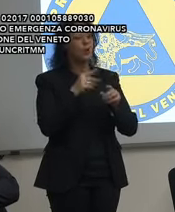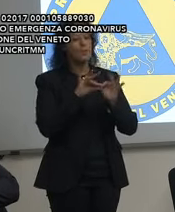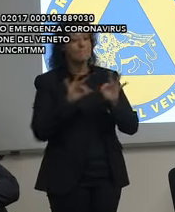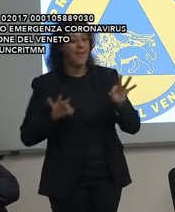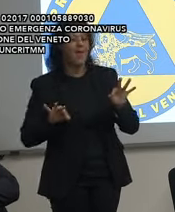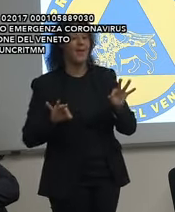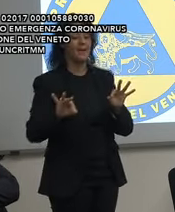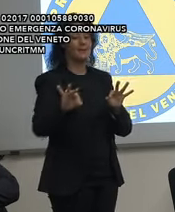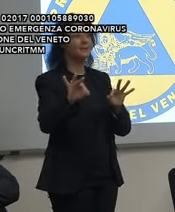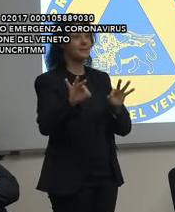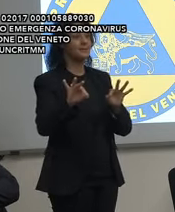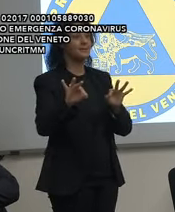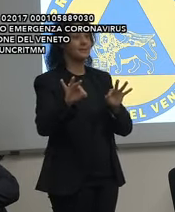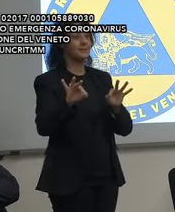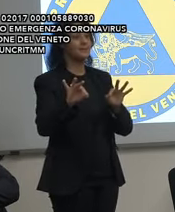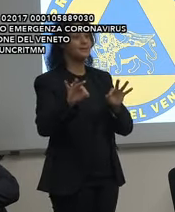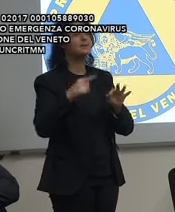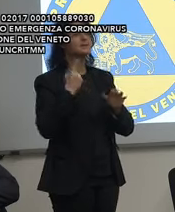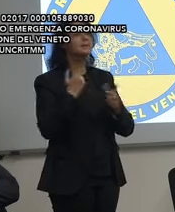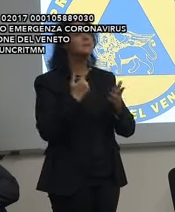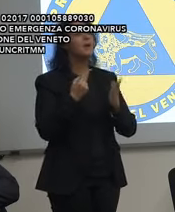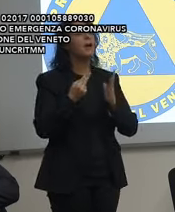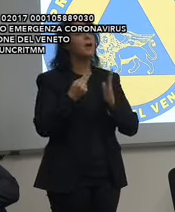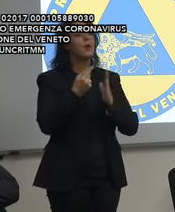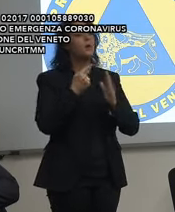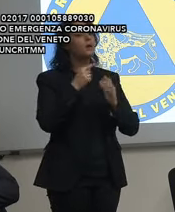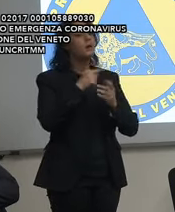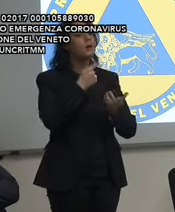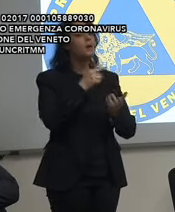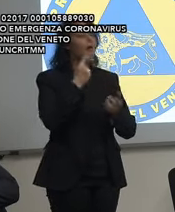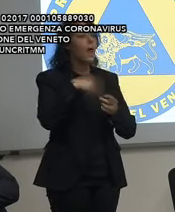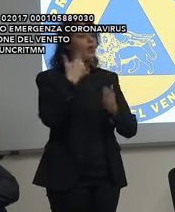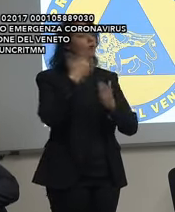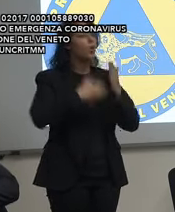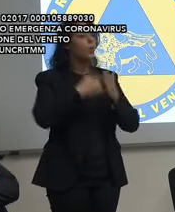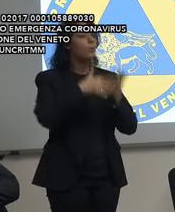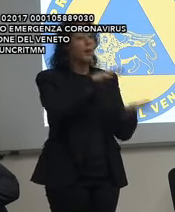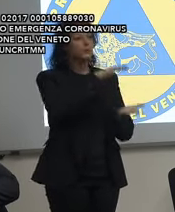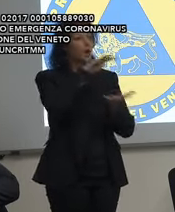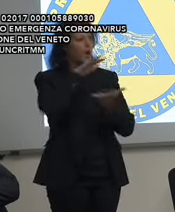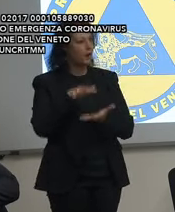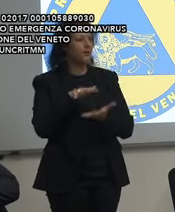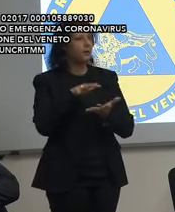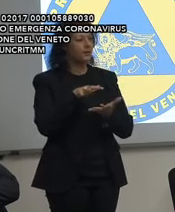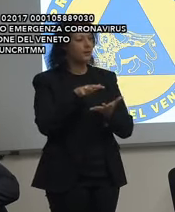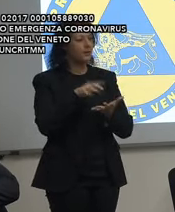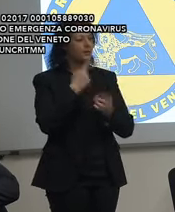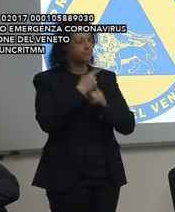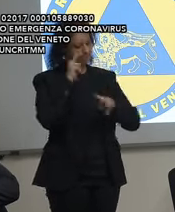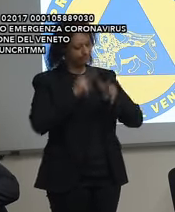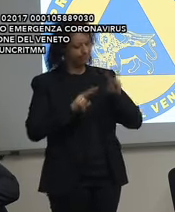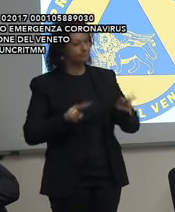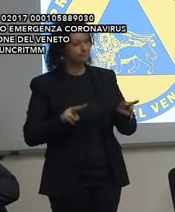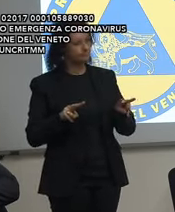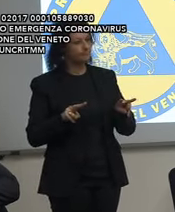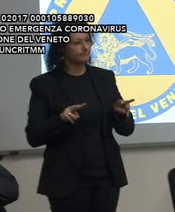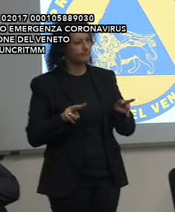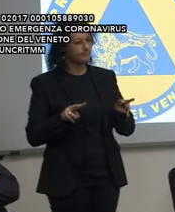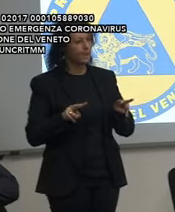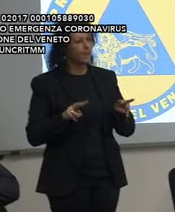Ogni progetto di questo grado che arriverà è un metro cubo di documentazione, e quindi successivamente